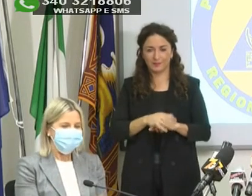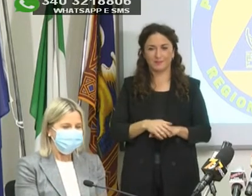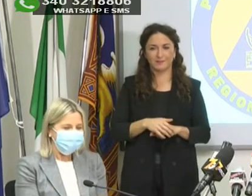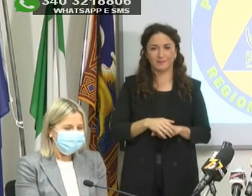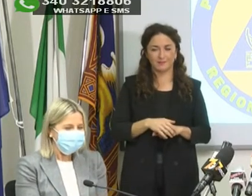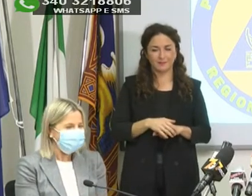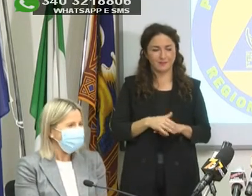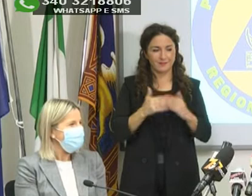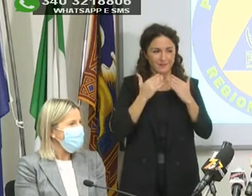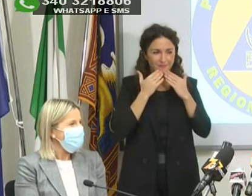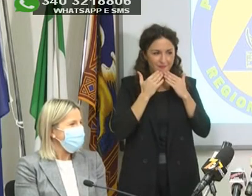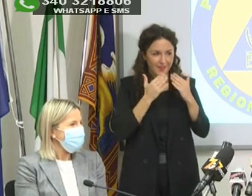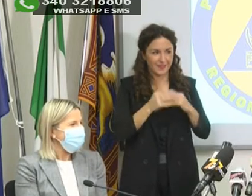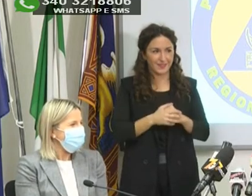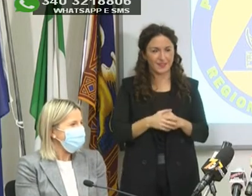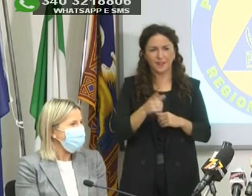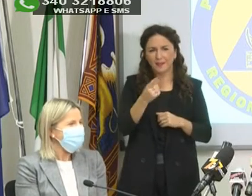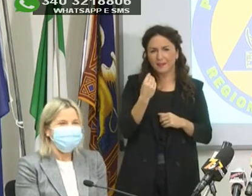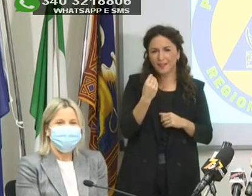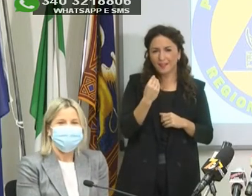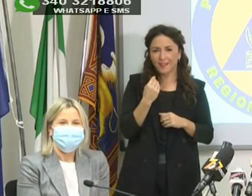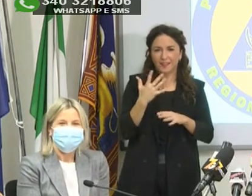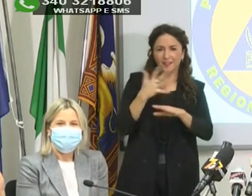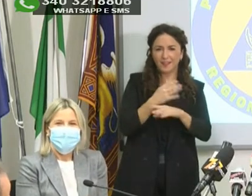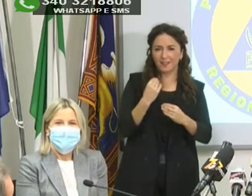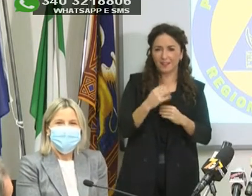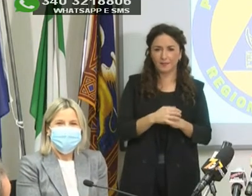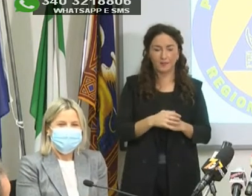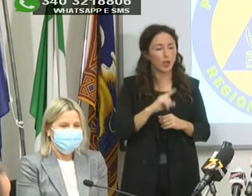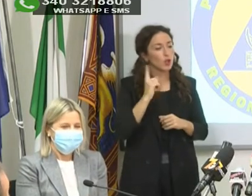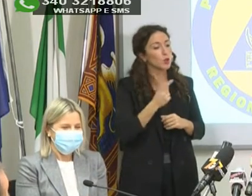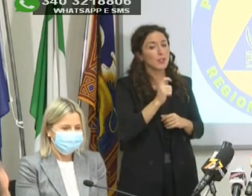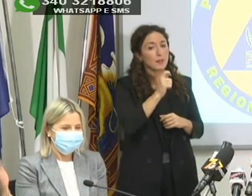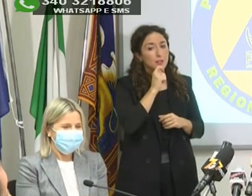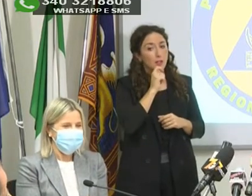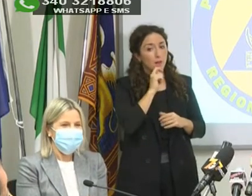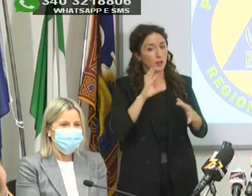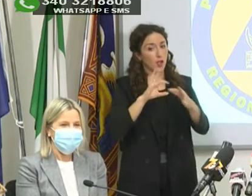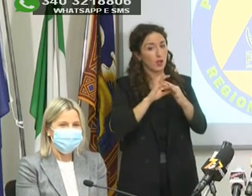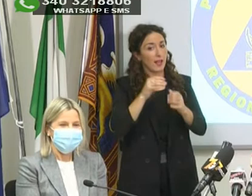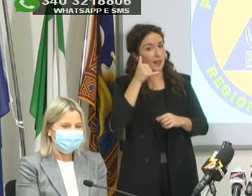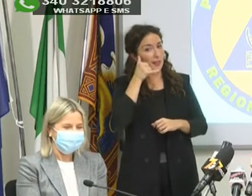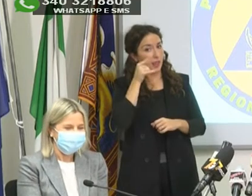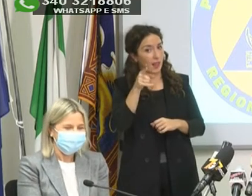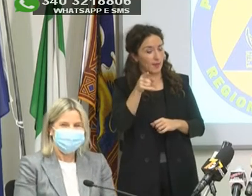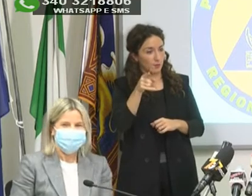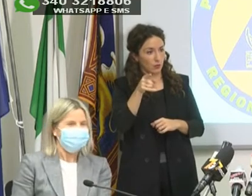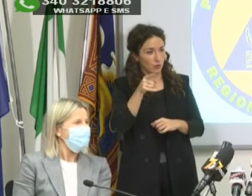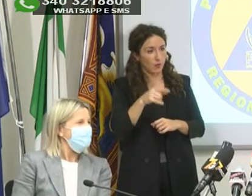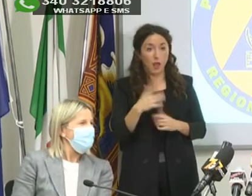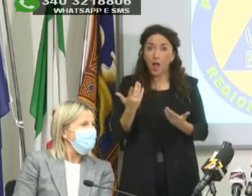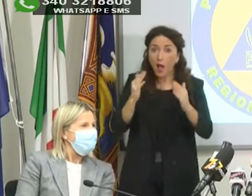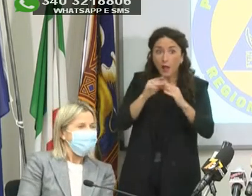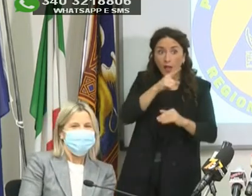Grazie, buongiorno Presidente. Ma che intruglio hai fatto oggi? Tutti i microfoni sono collegati qui adesso. Ah però, quindi a